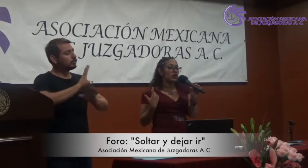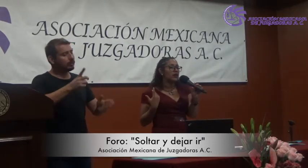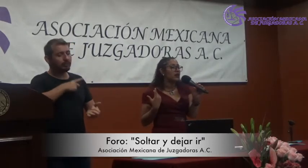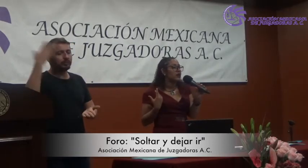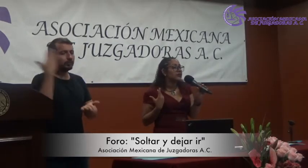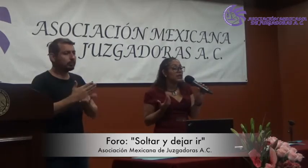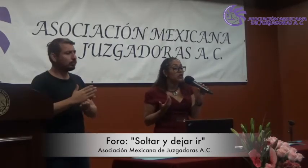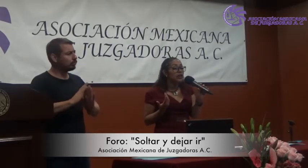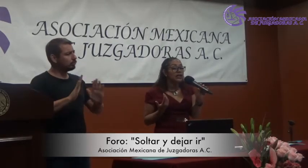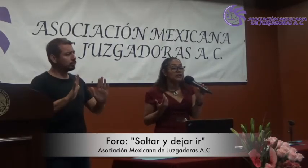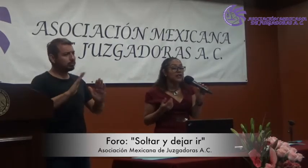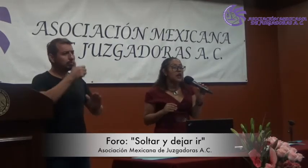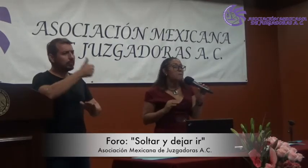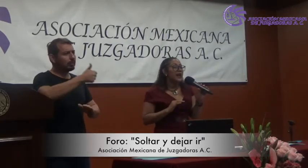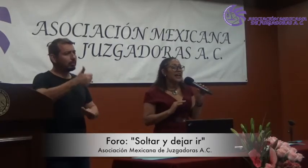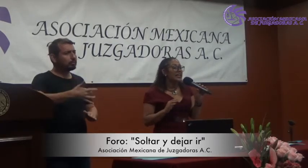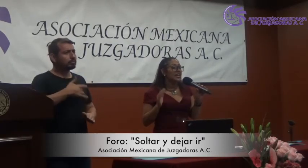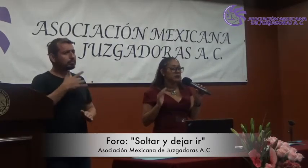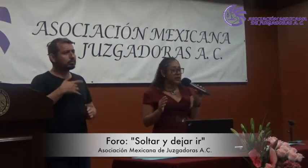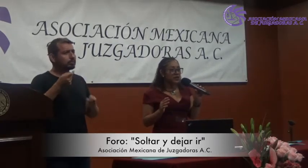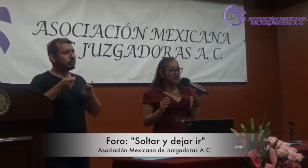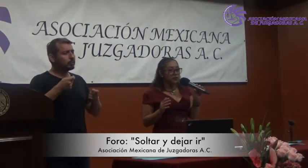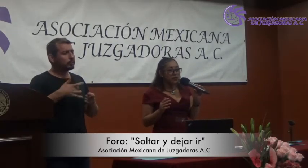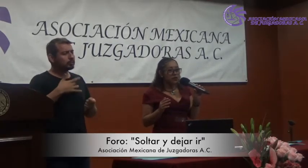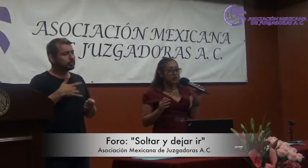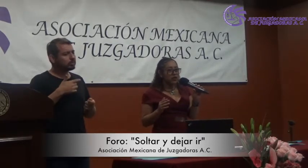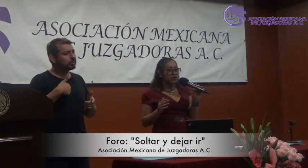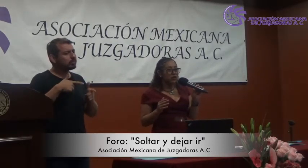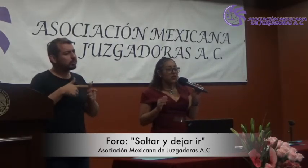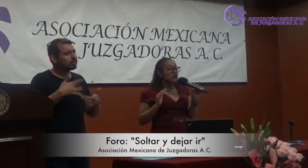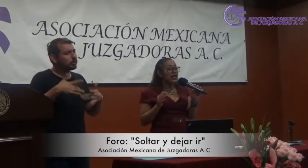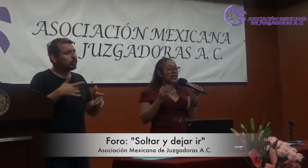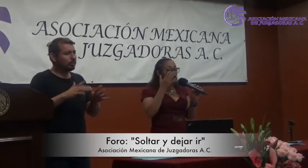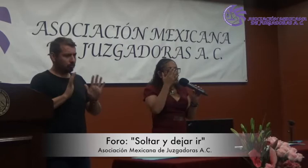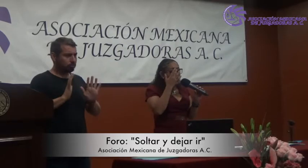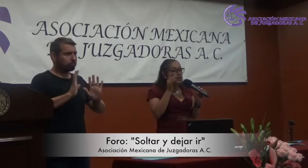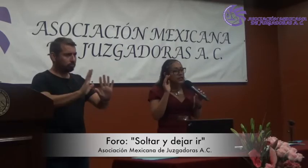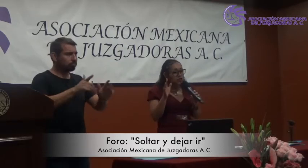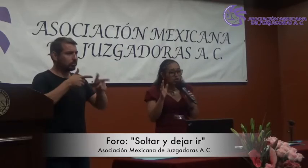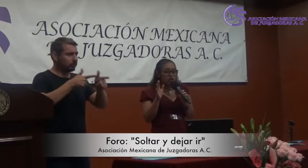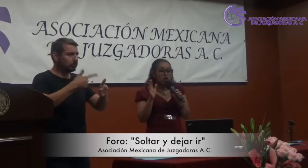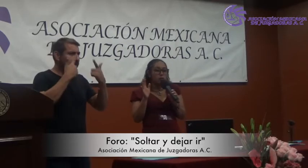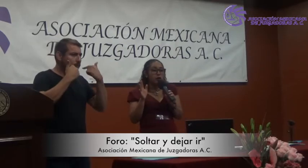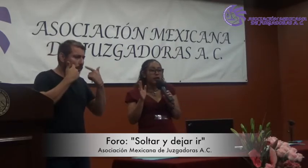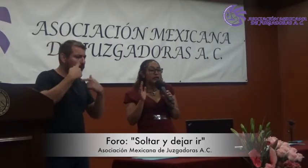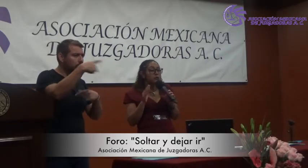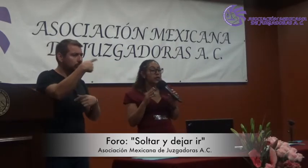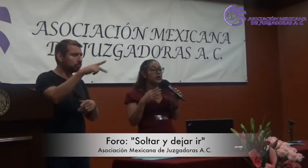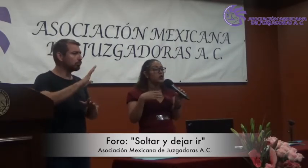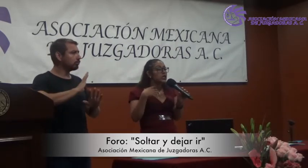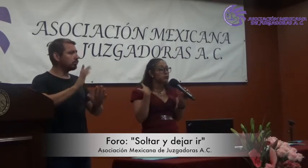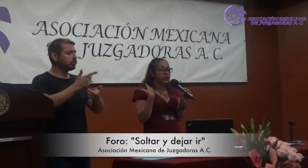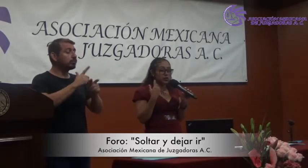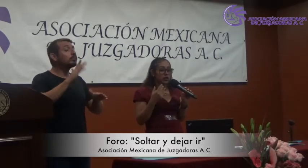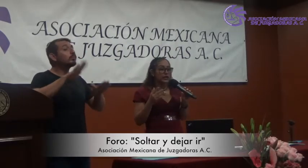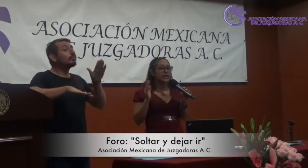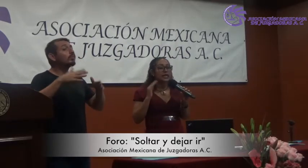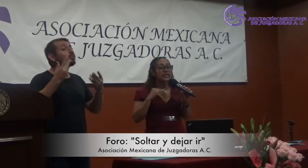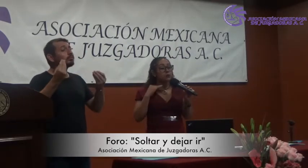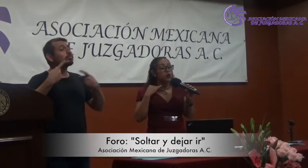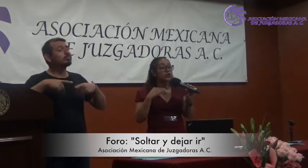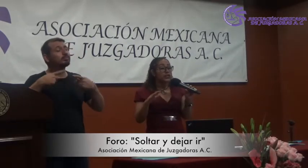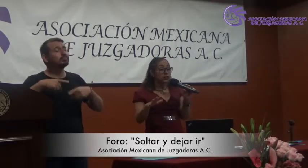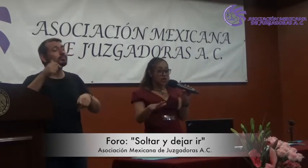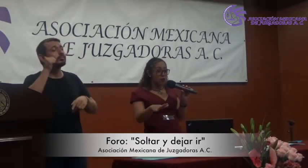lo que esté a su alcance para que terminen rápido el duelo. No hay que correr. Y esto lo digo porque también algunas personas